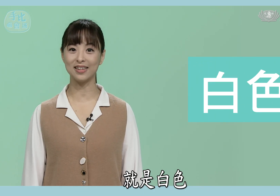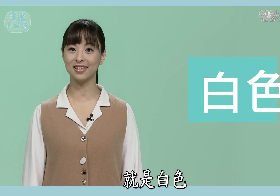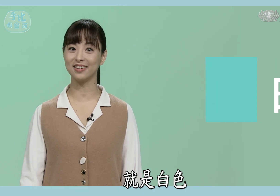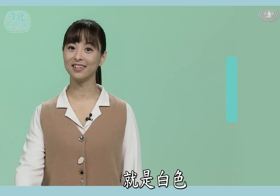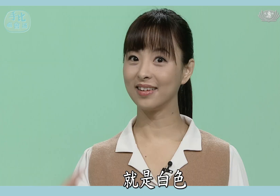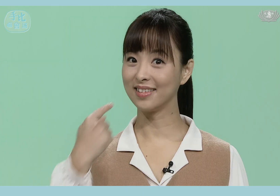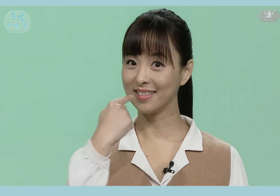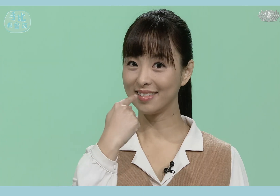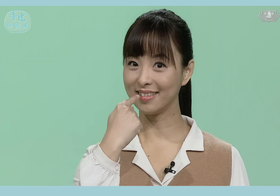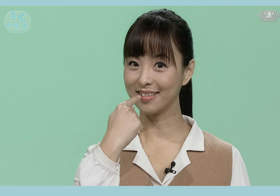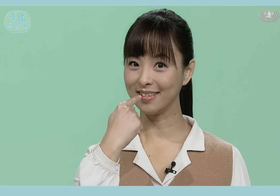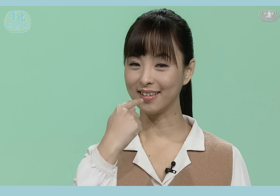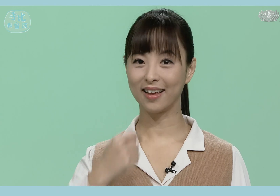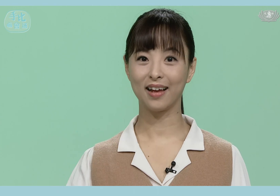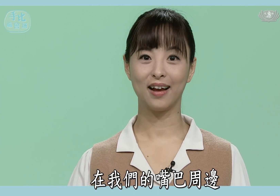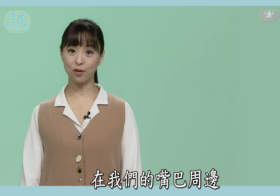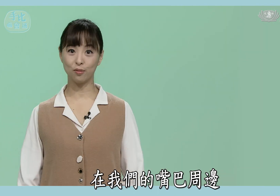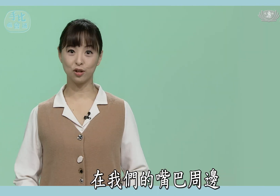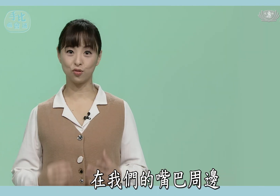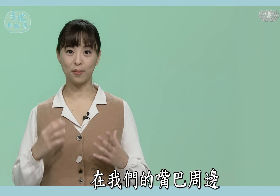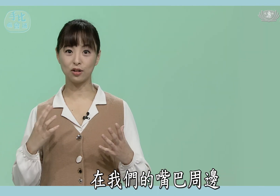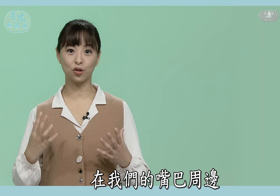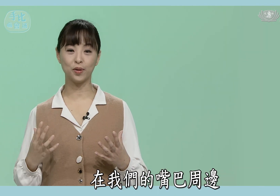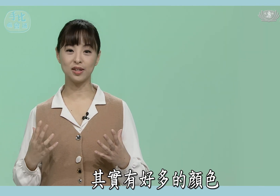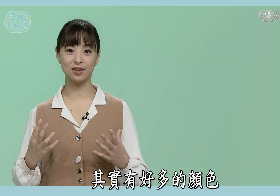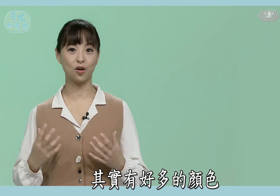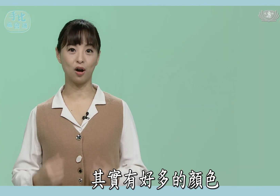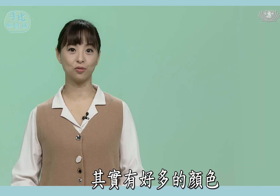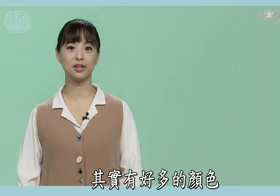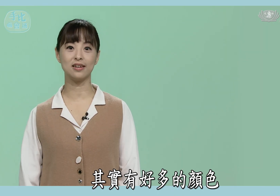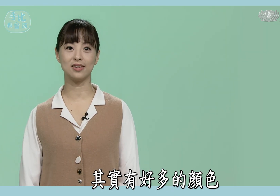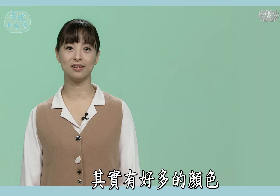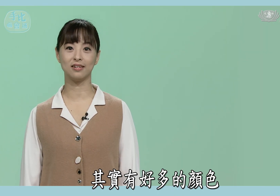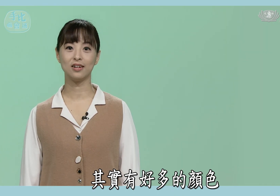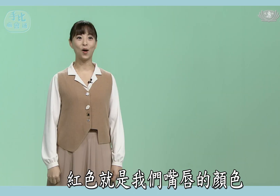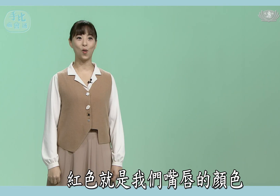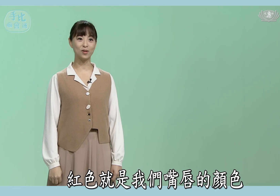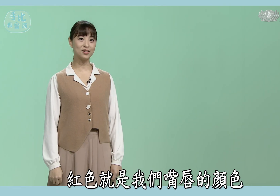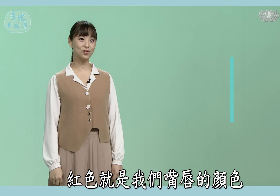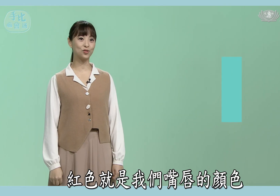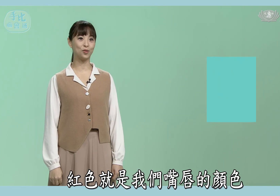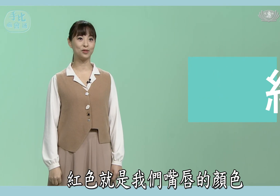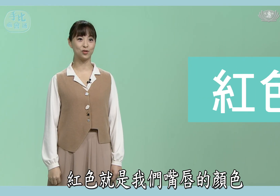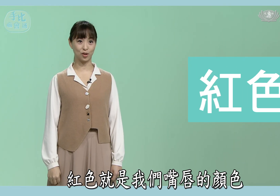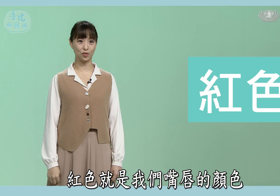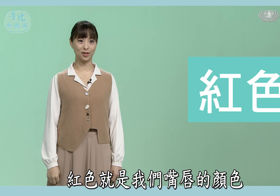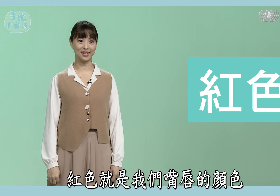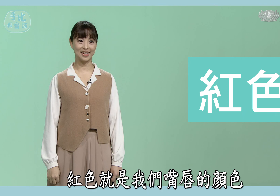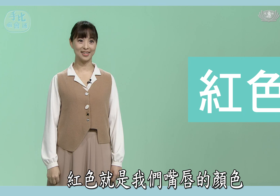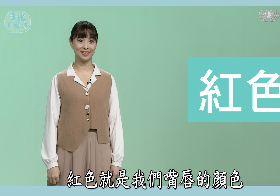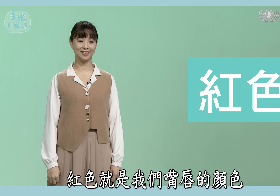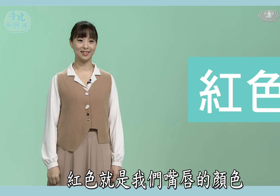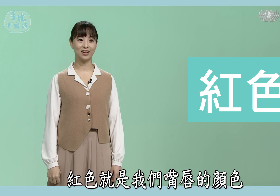色。在我们的嘴巴周边，其实有好多的颜色，红色就是我们的嘴唇的颜色。